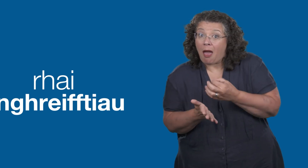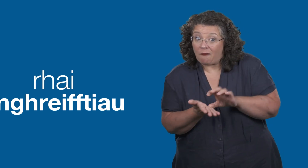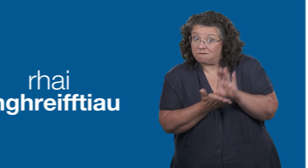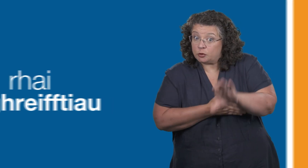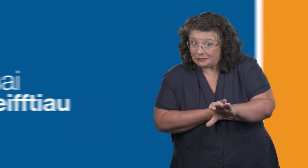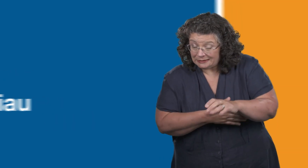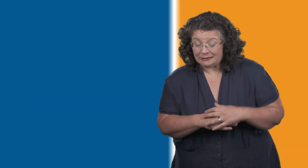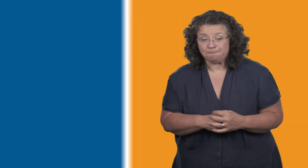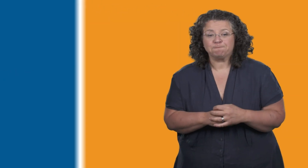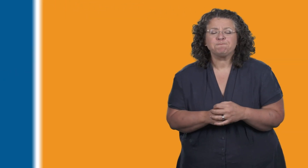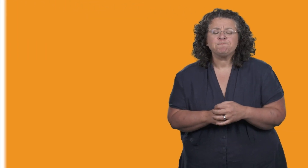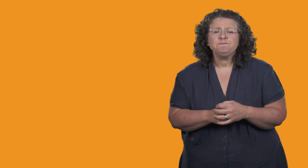cyfer.